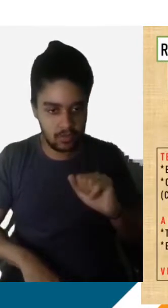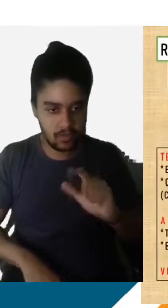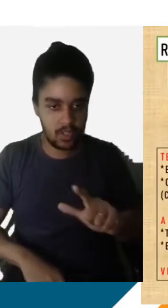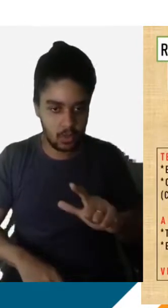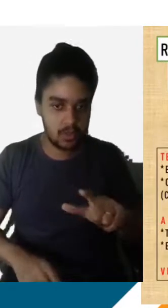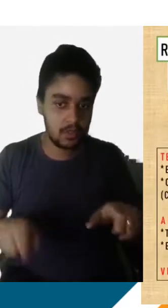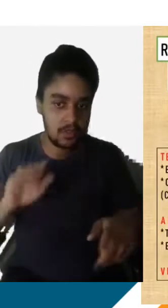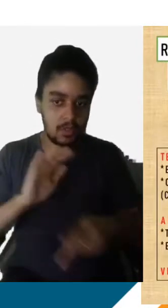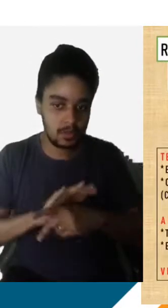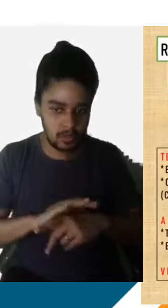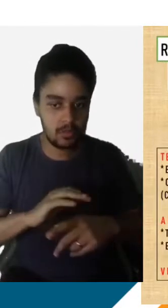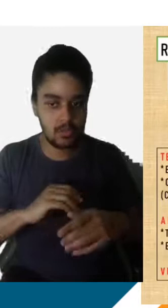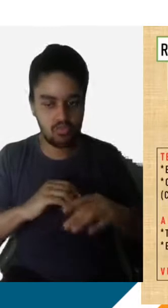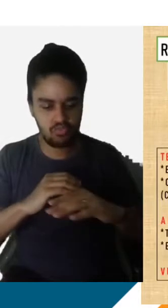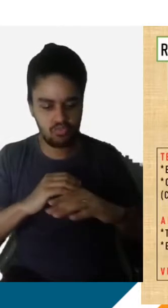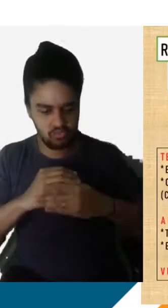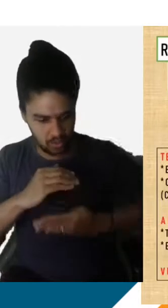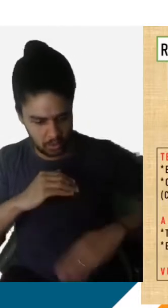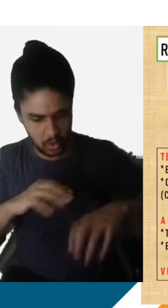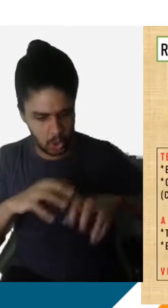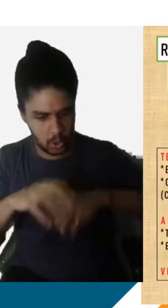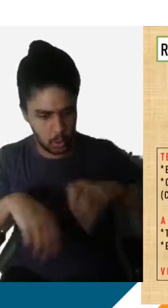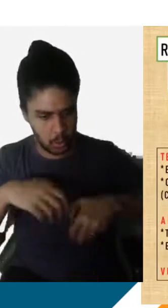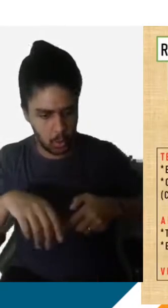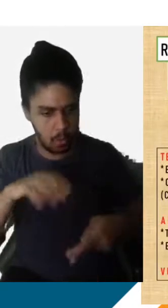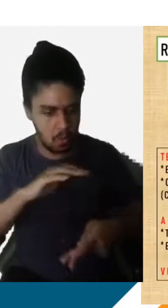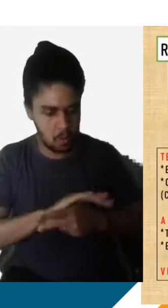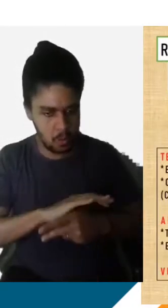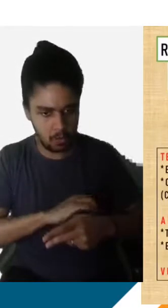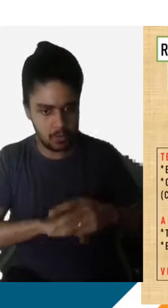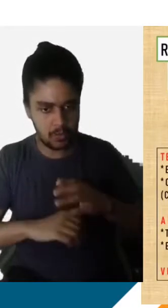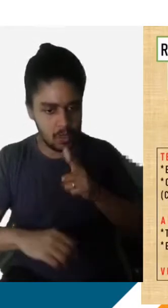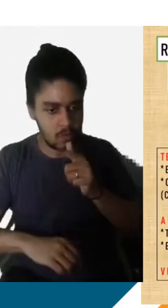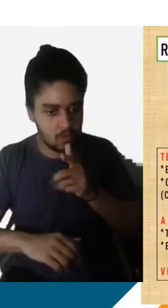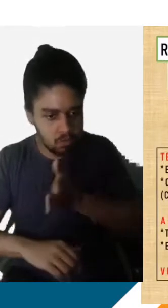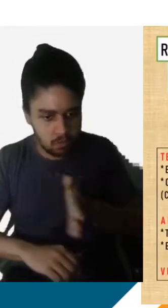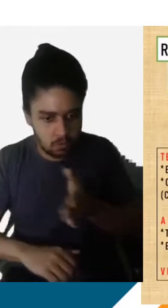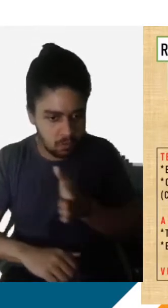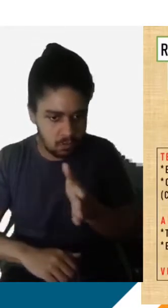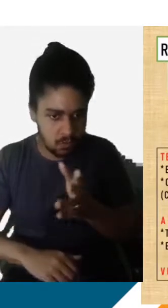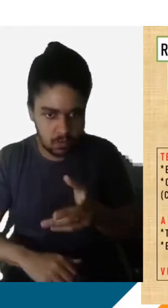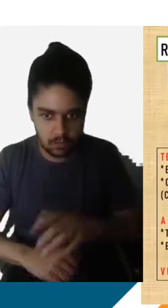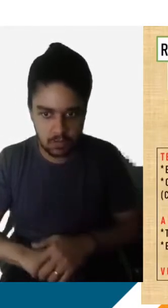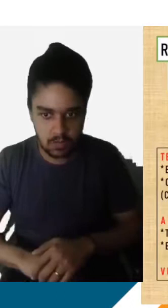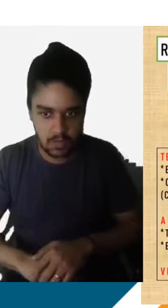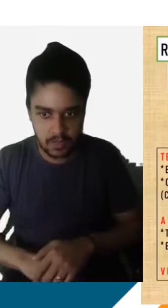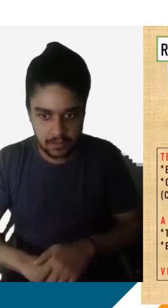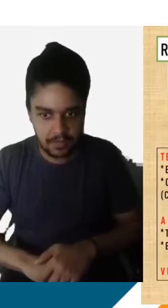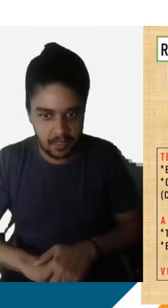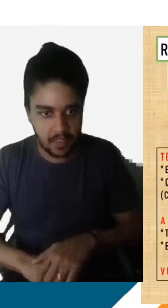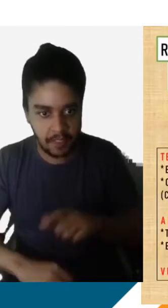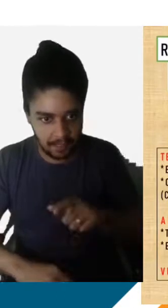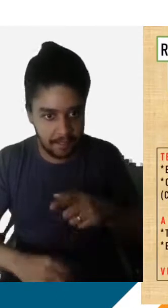né, que são escavações, né, provocadas pelos rios, quando os rios eles vão talhando